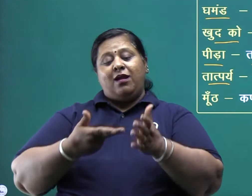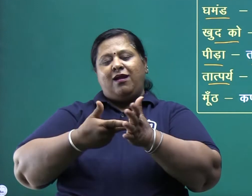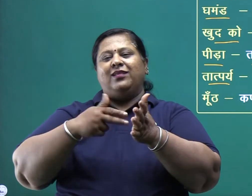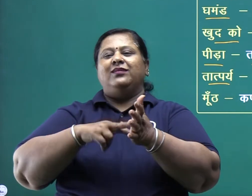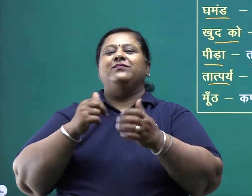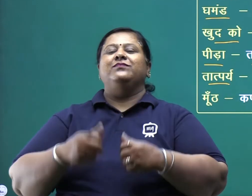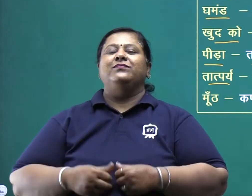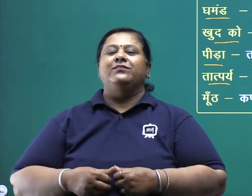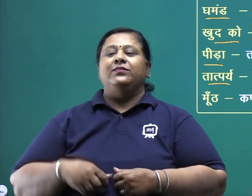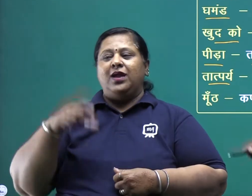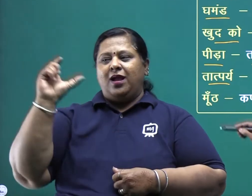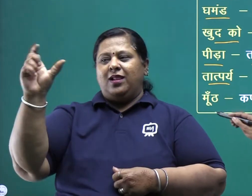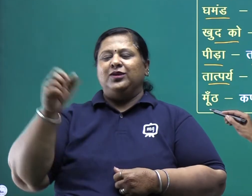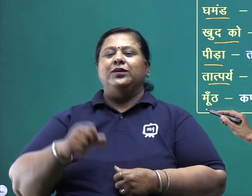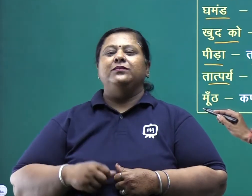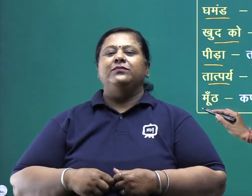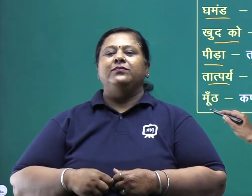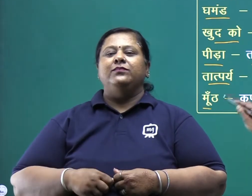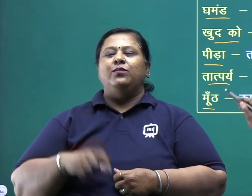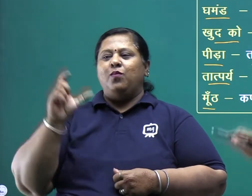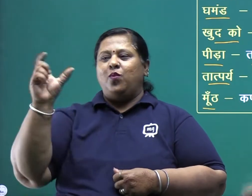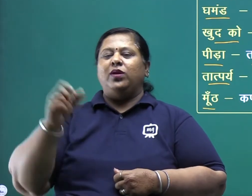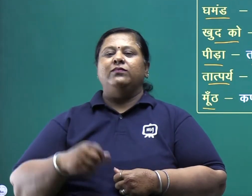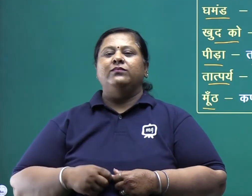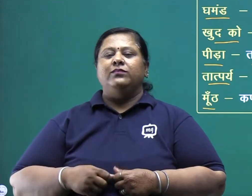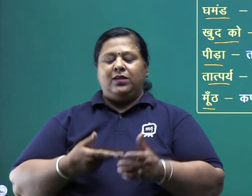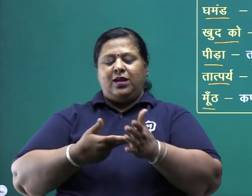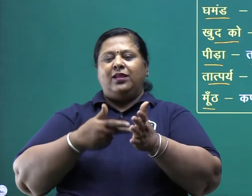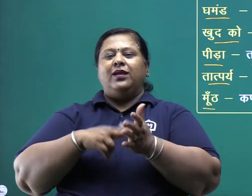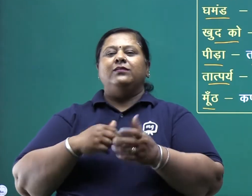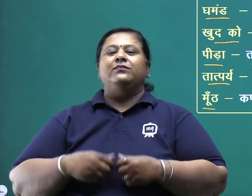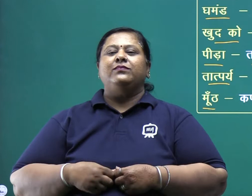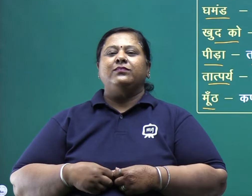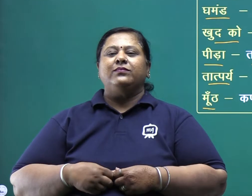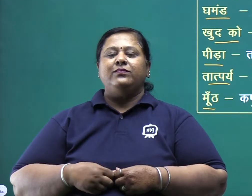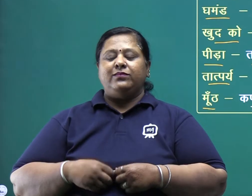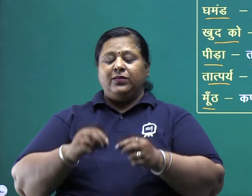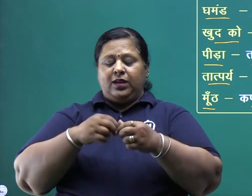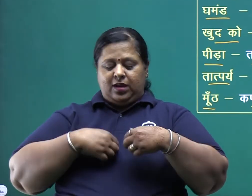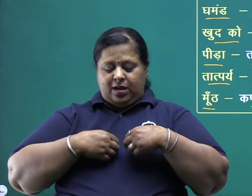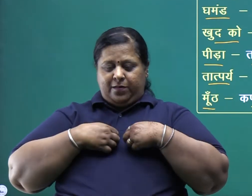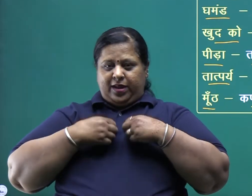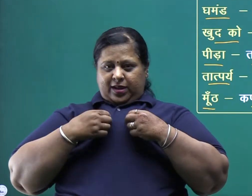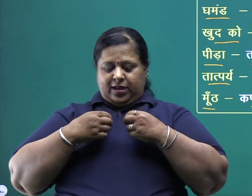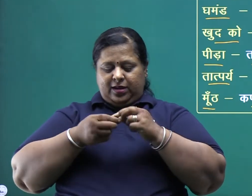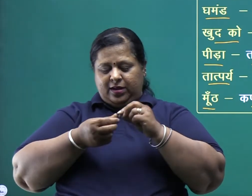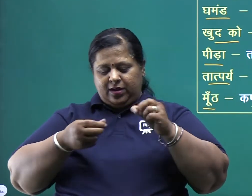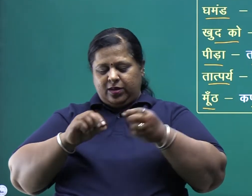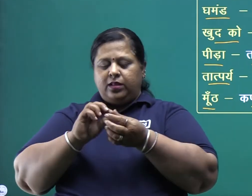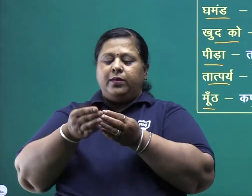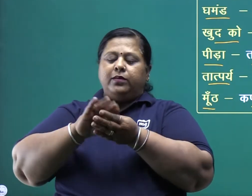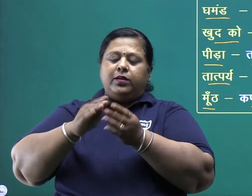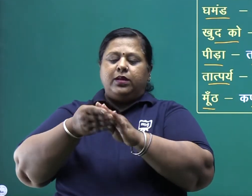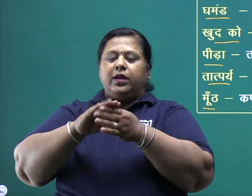अर्थ। अगला शब्द मूठ अर्थ होगा कपड़े की तह की